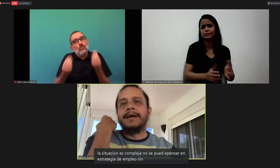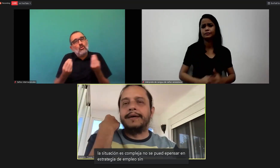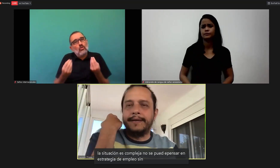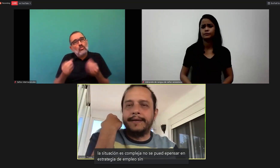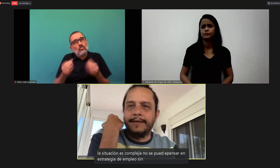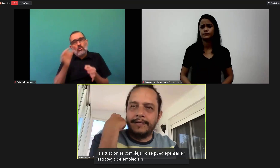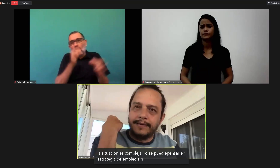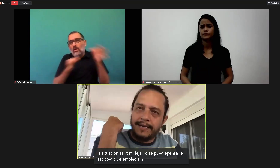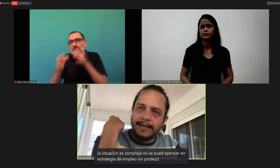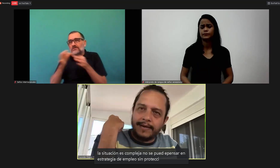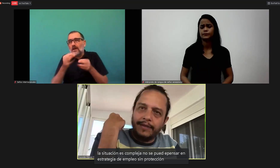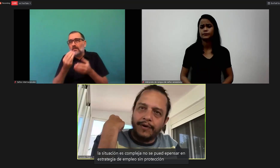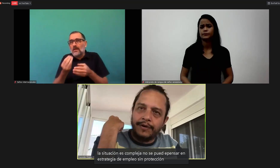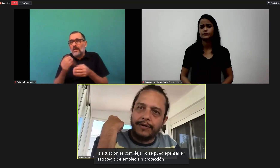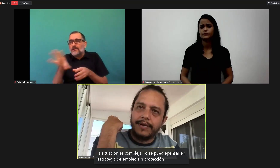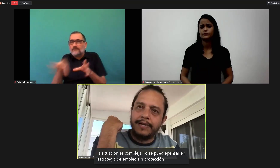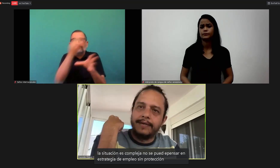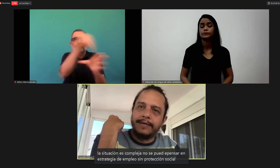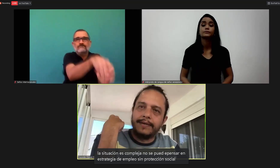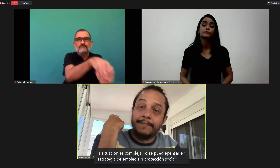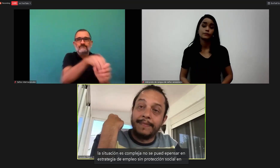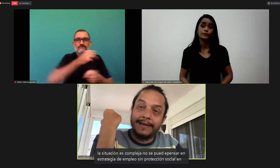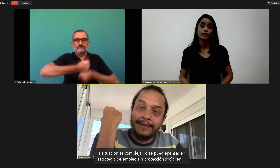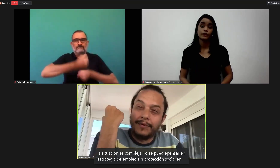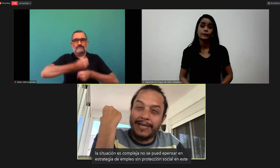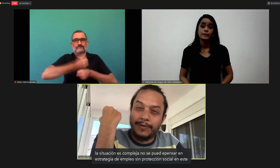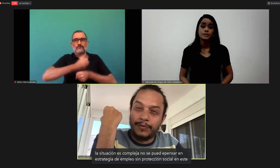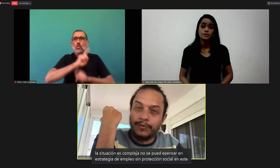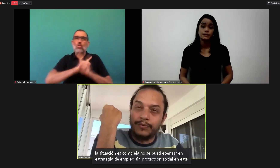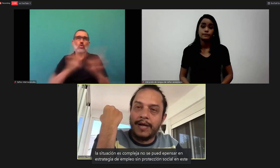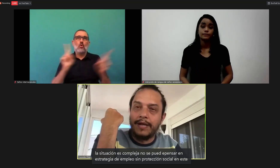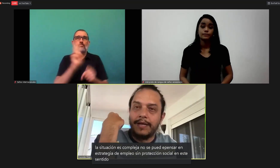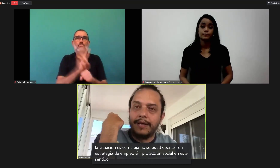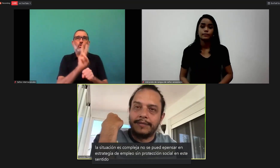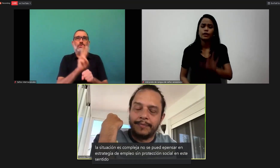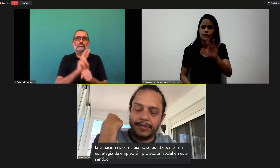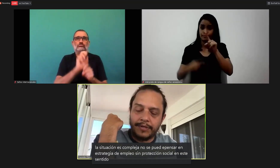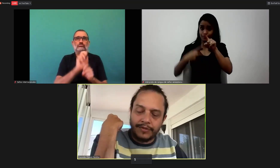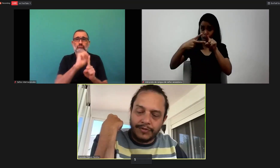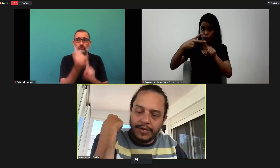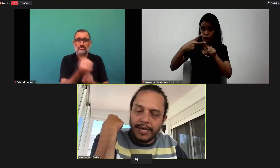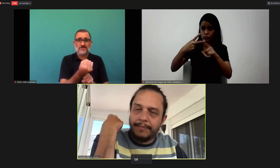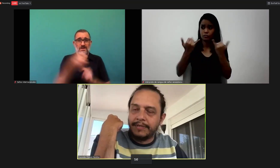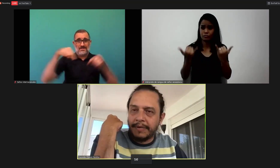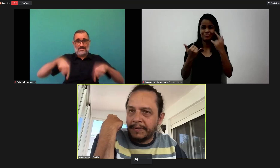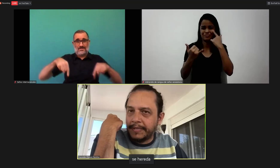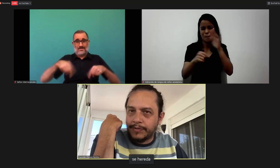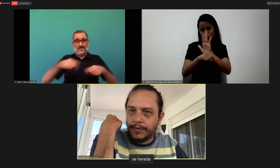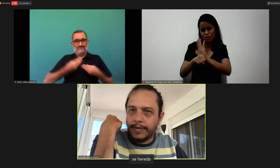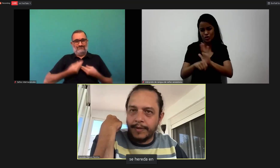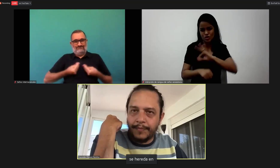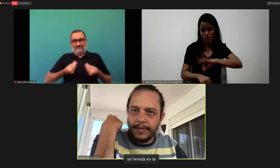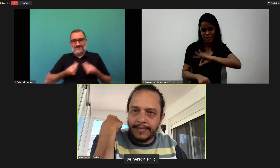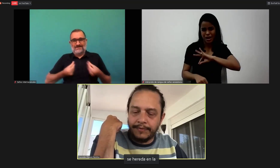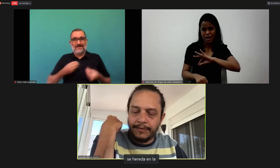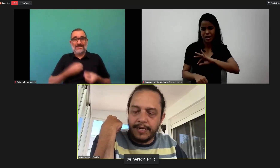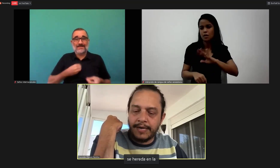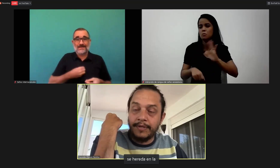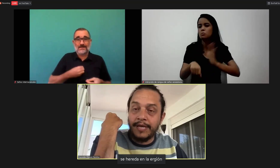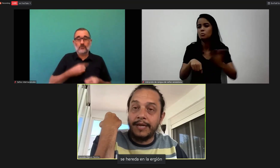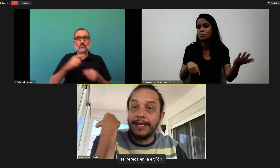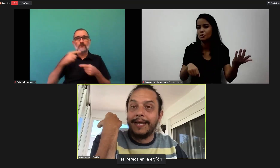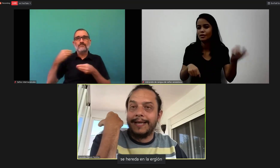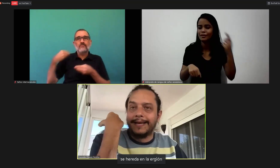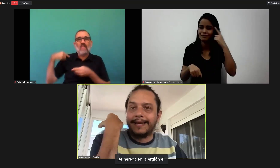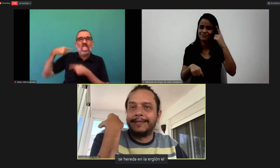se hereda en la región el mecanismo y la estructura de protección social, principalmente que surge después de la Segunda